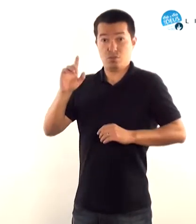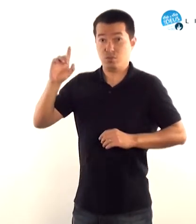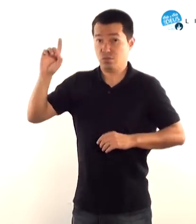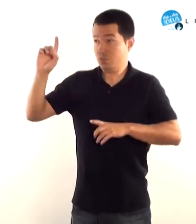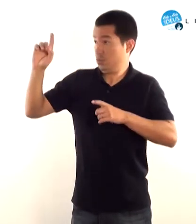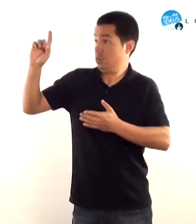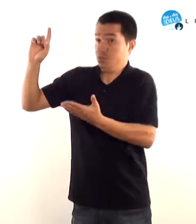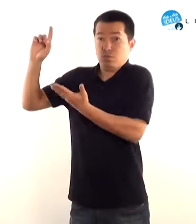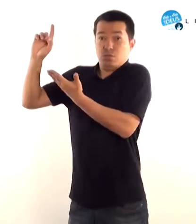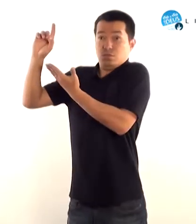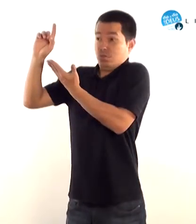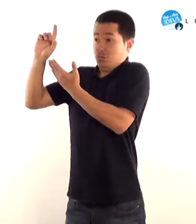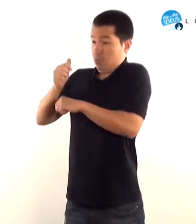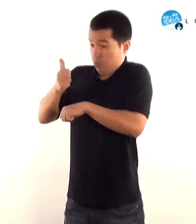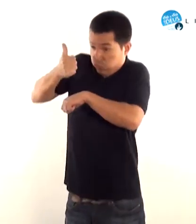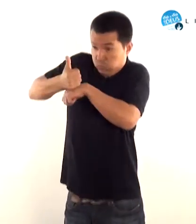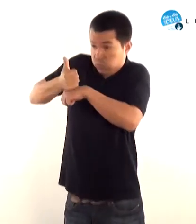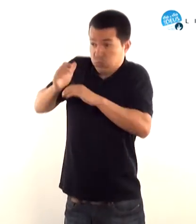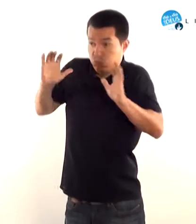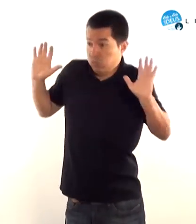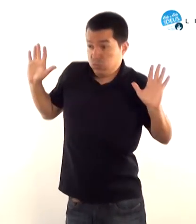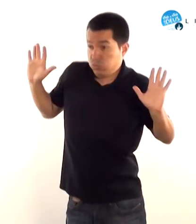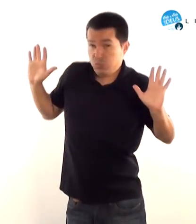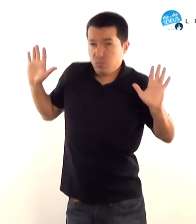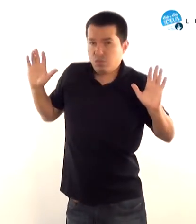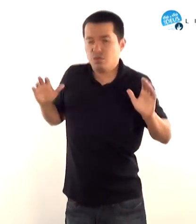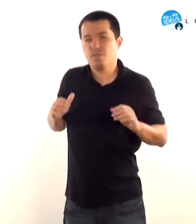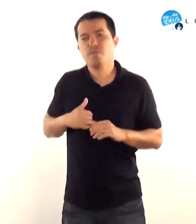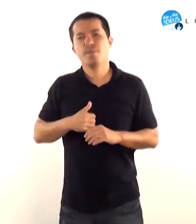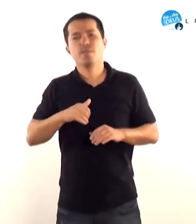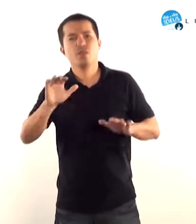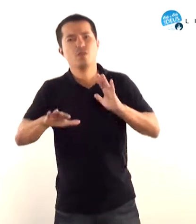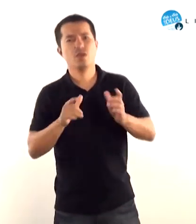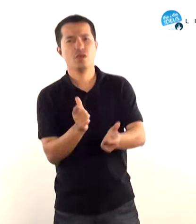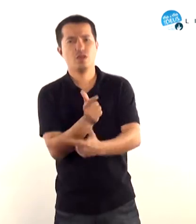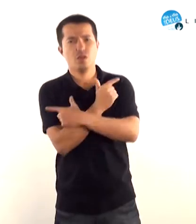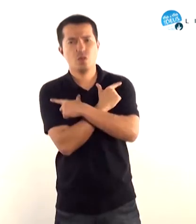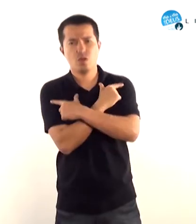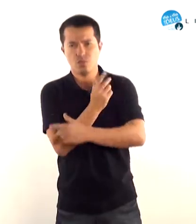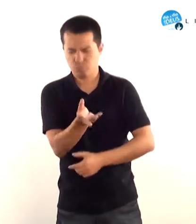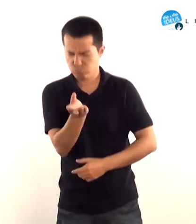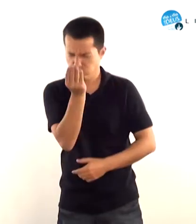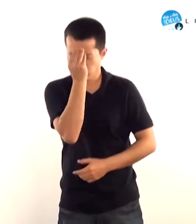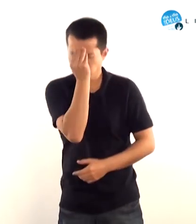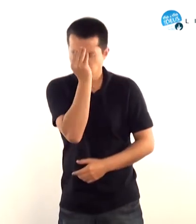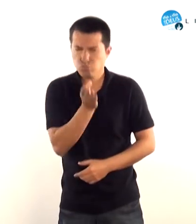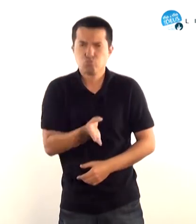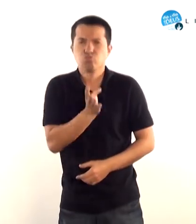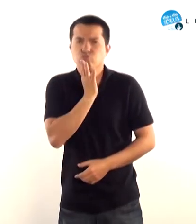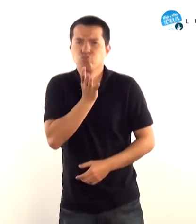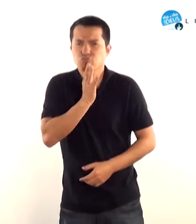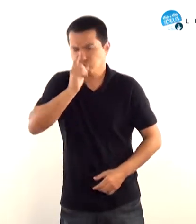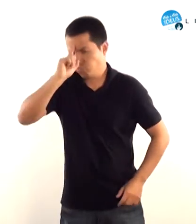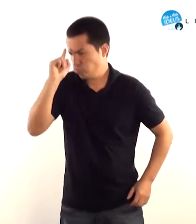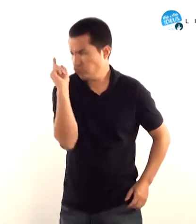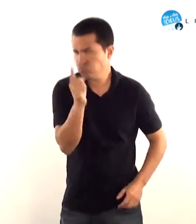Se a gente perguntasse para Ló, o que Deus já ensinou, ele poderia dizer de cor. Mas o que